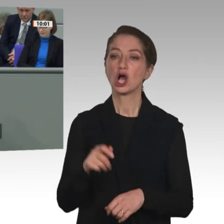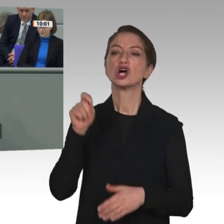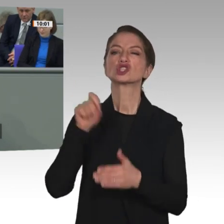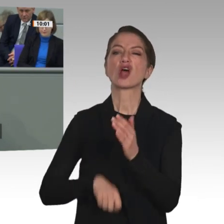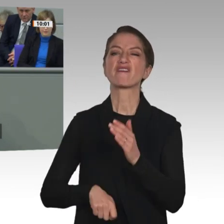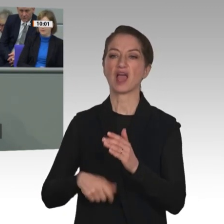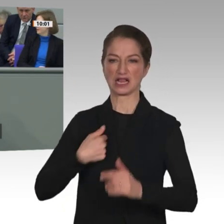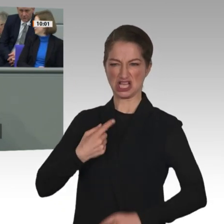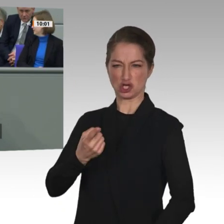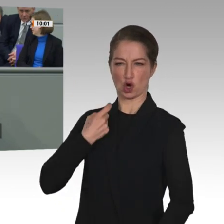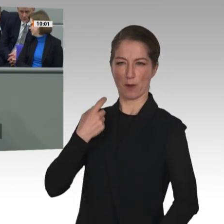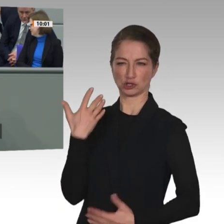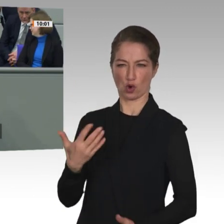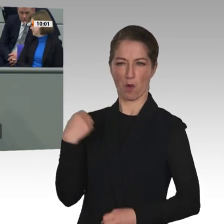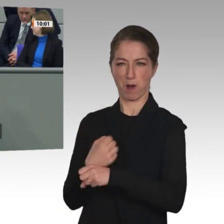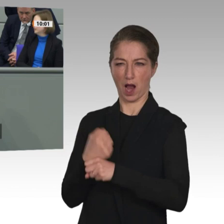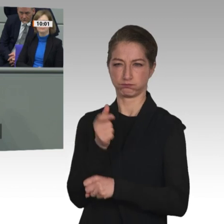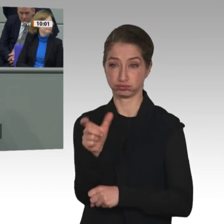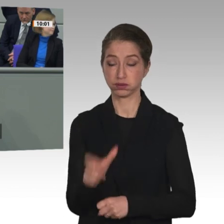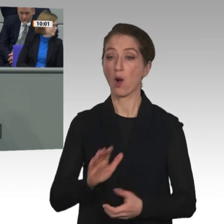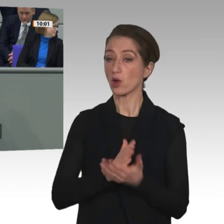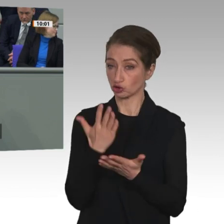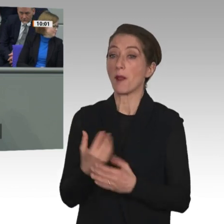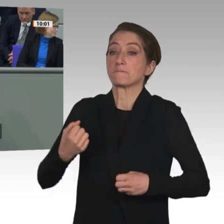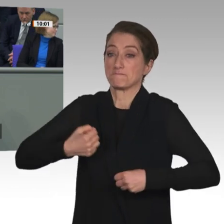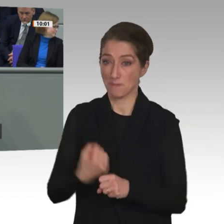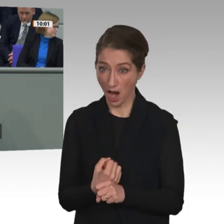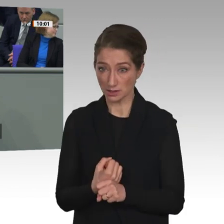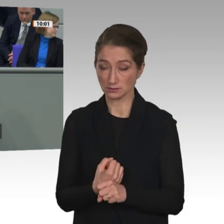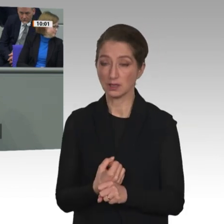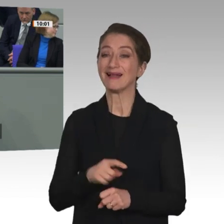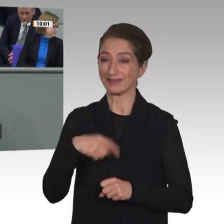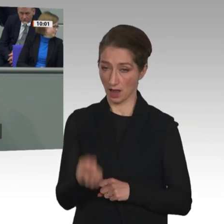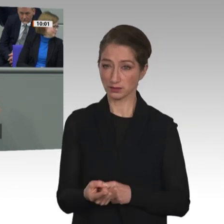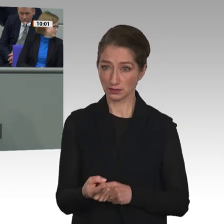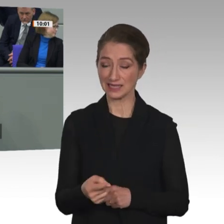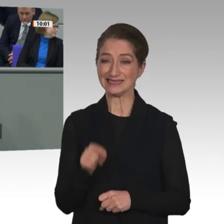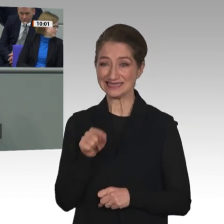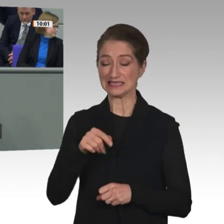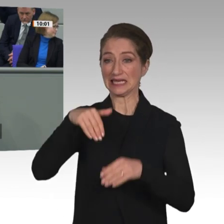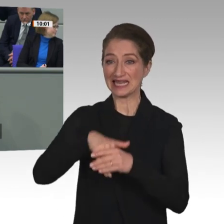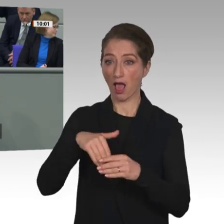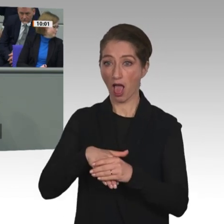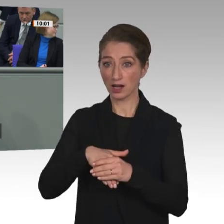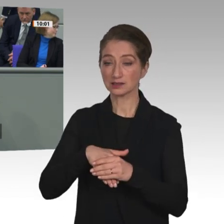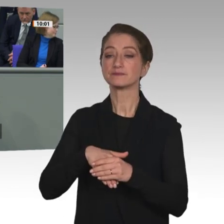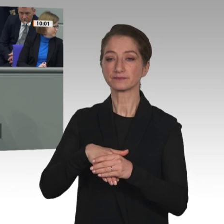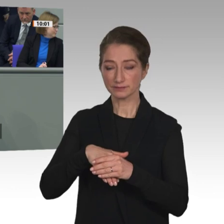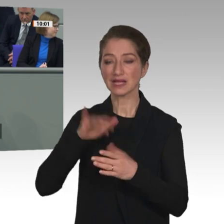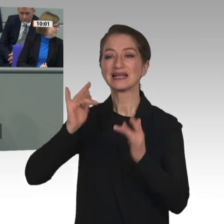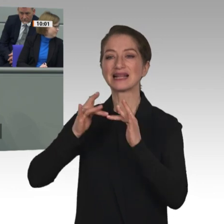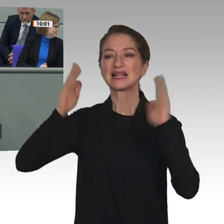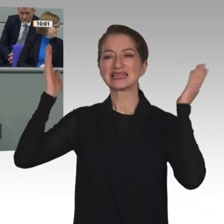begeht, da wird der Provider künftig nicht nur verpflichtet, diese Inhalte zu löschen, sondern sie